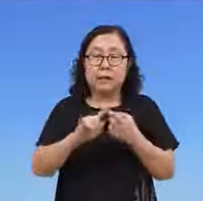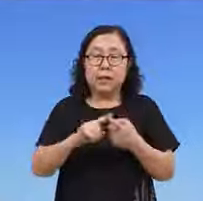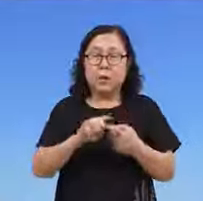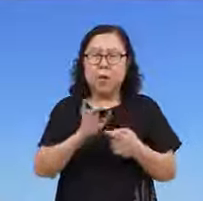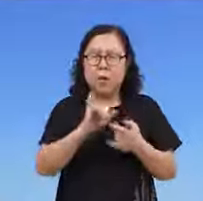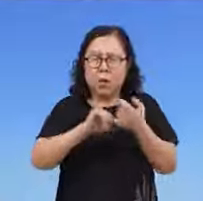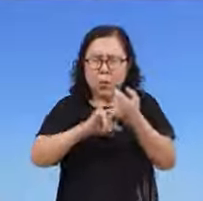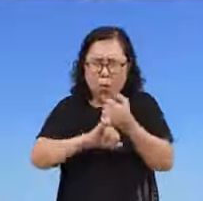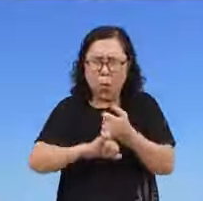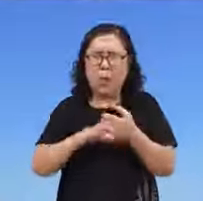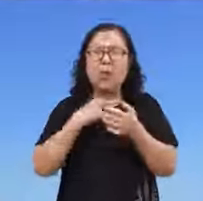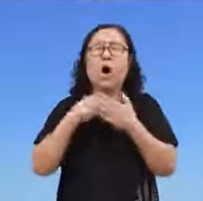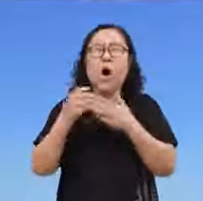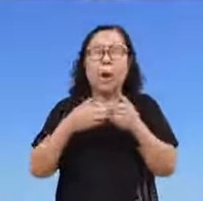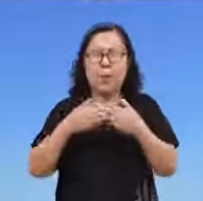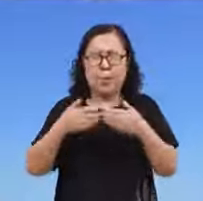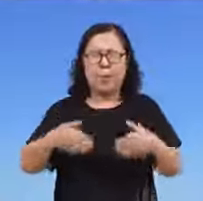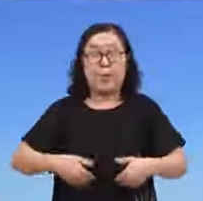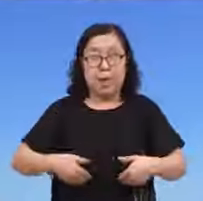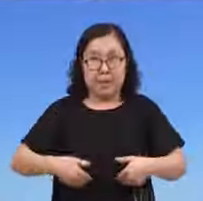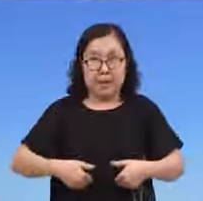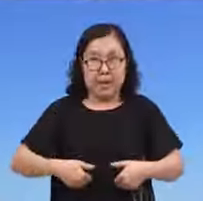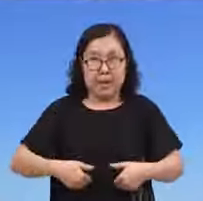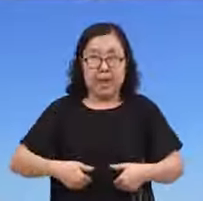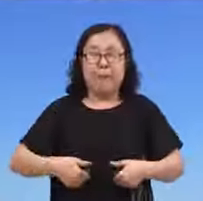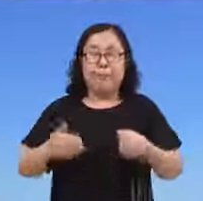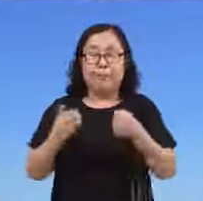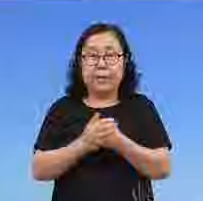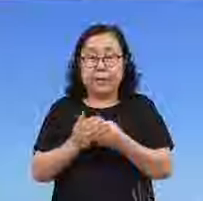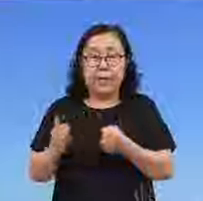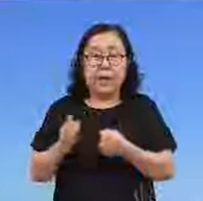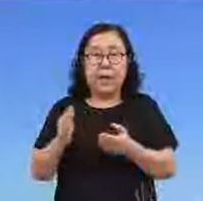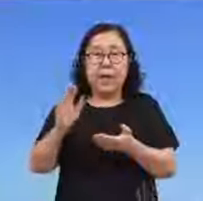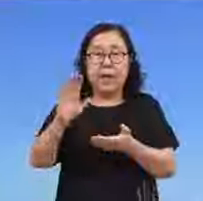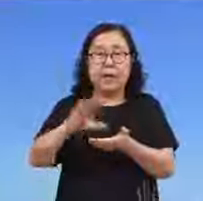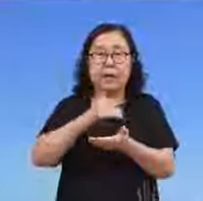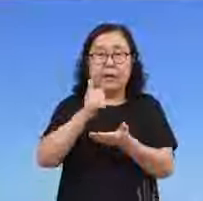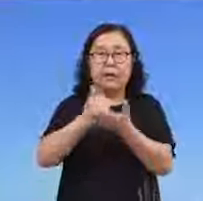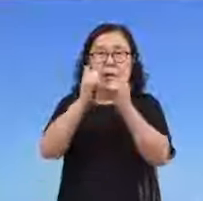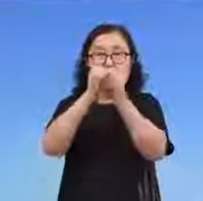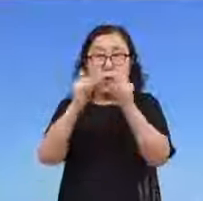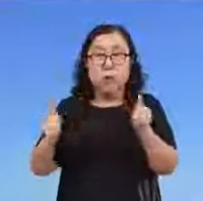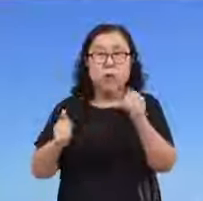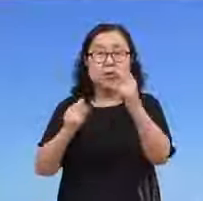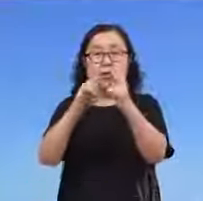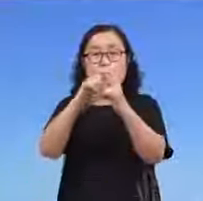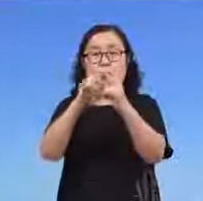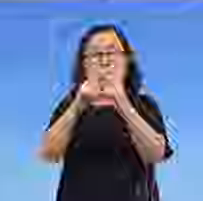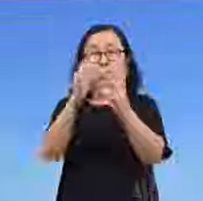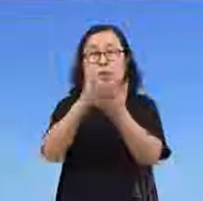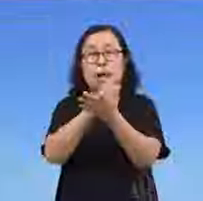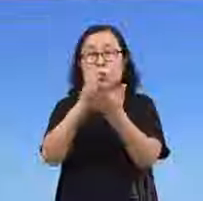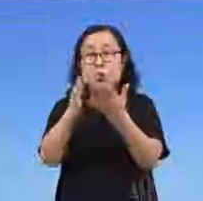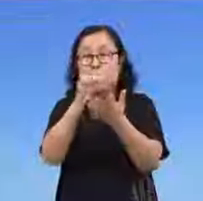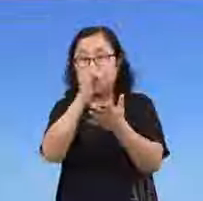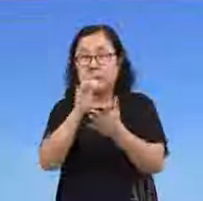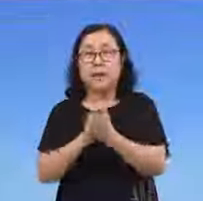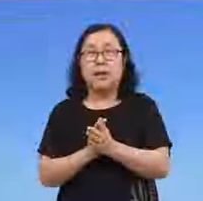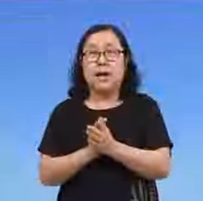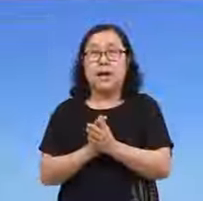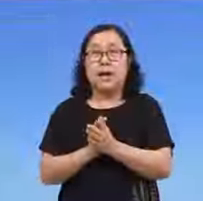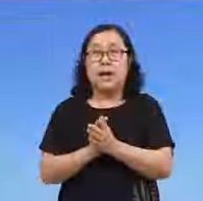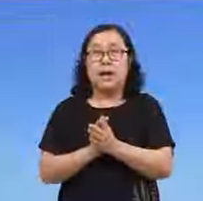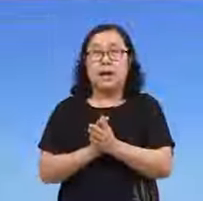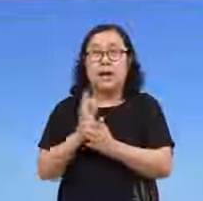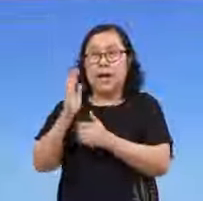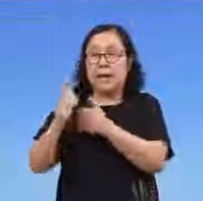이런 관점으로 보면요, 크리스천은 딱 두 종류입니다. 오늘 본문으로 말하면 야복나루에서의 하나님을